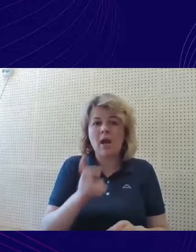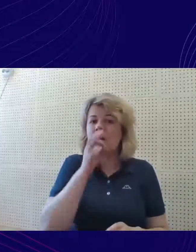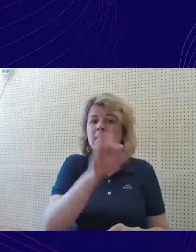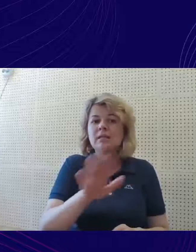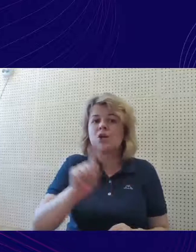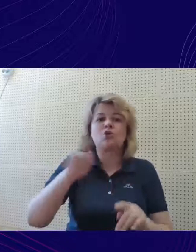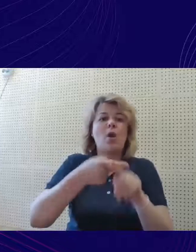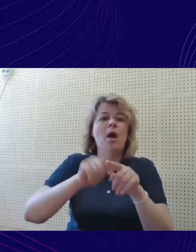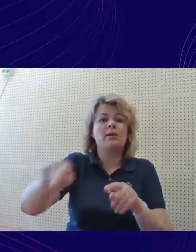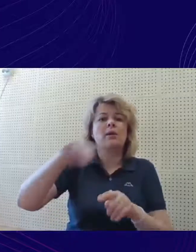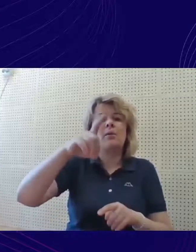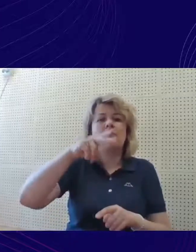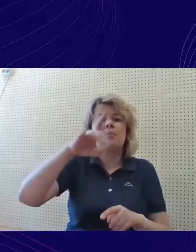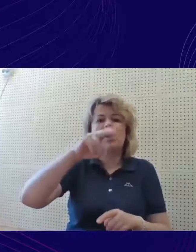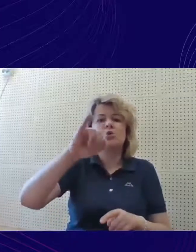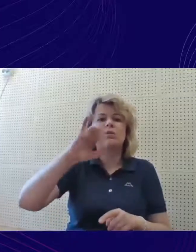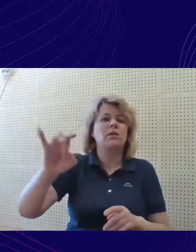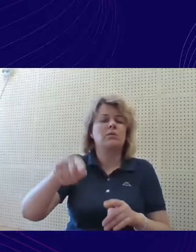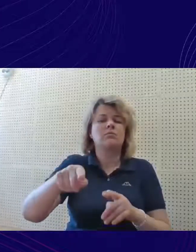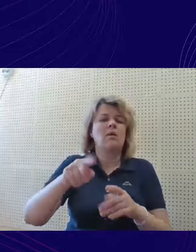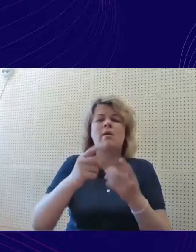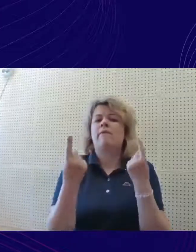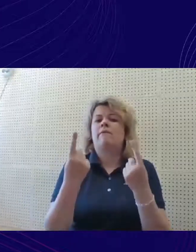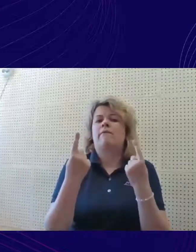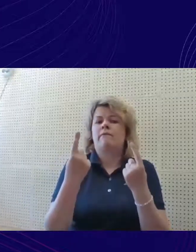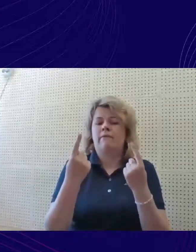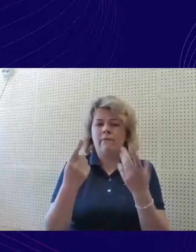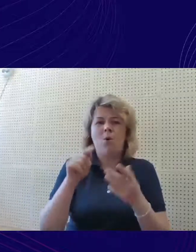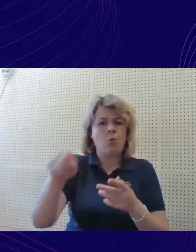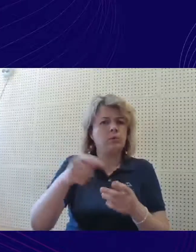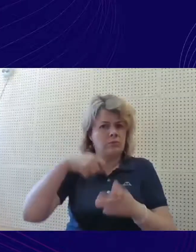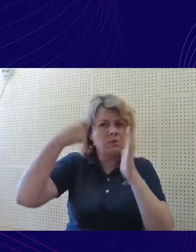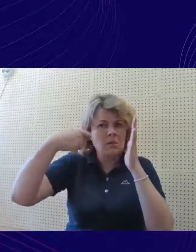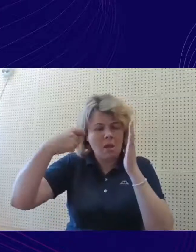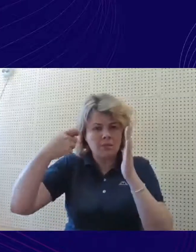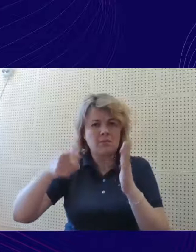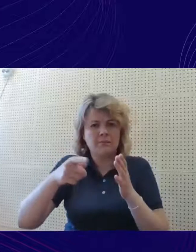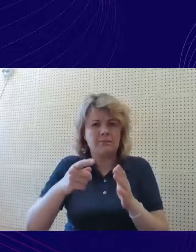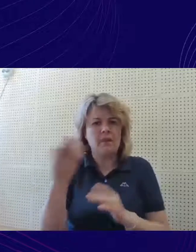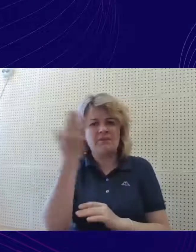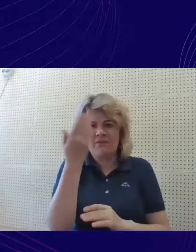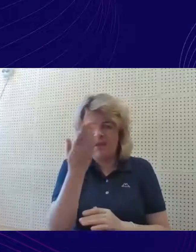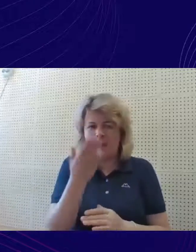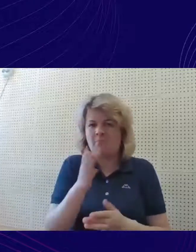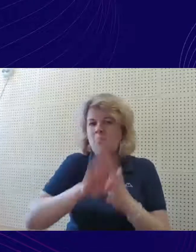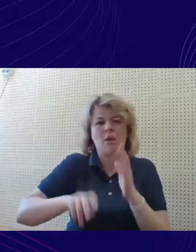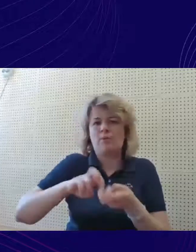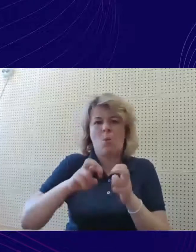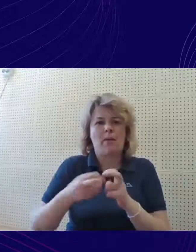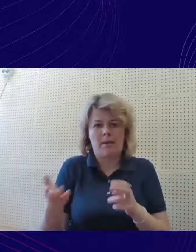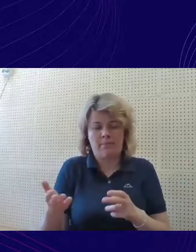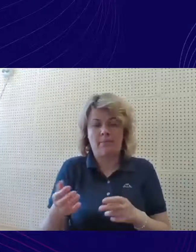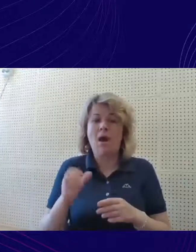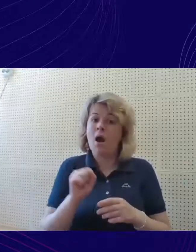без сучка и задоринки снял несколько десятков посредственных фильмов. А вот Селзник вошел